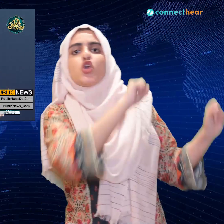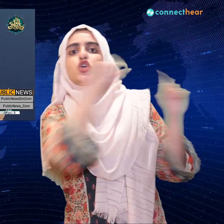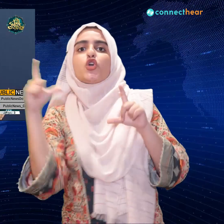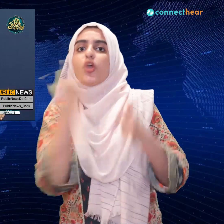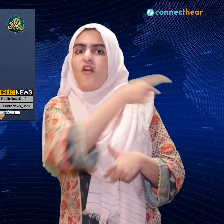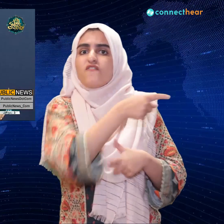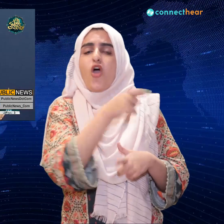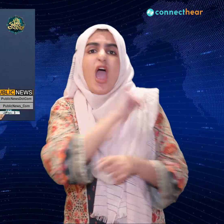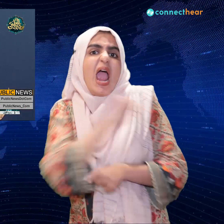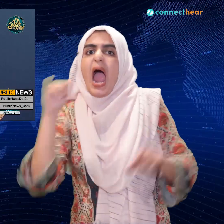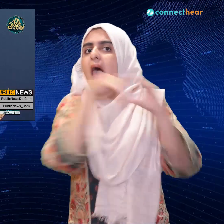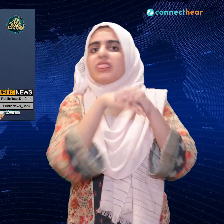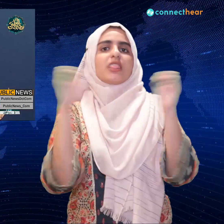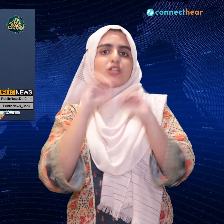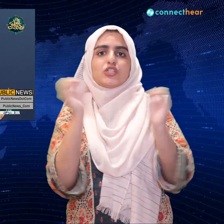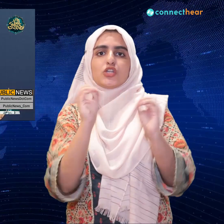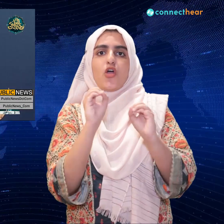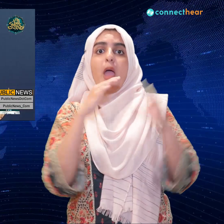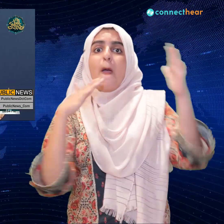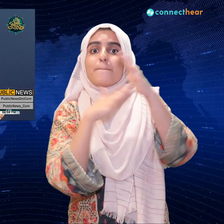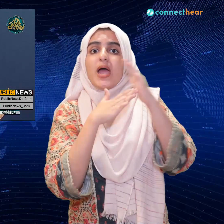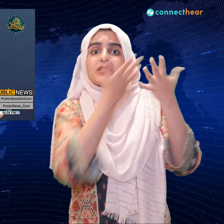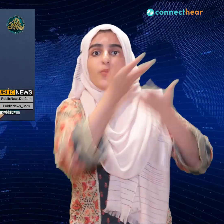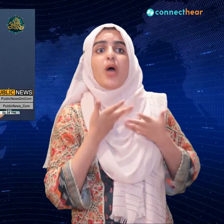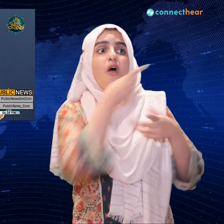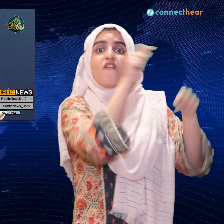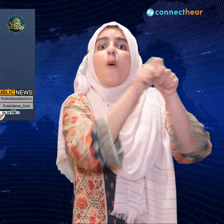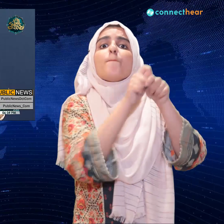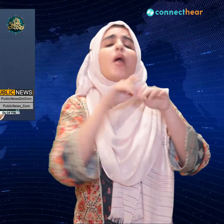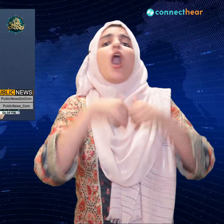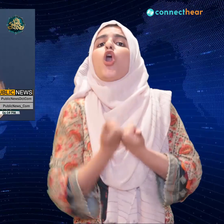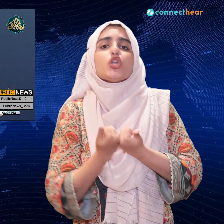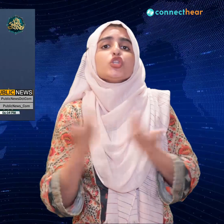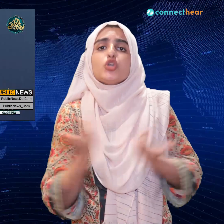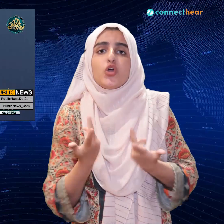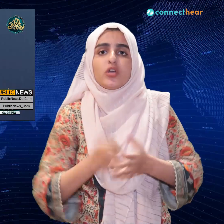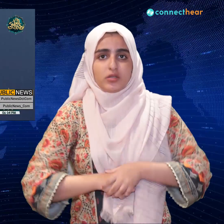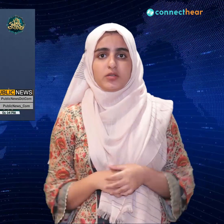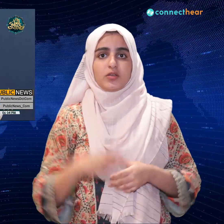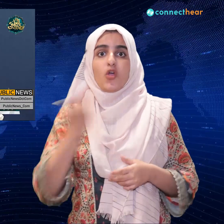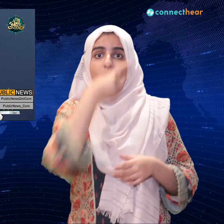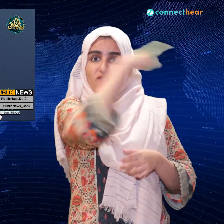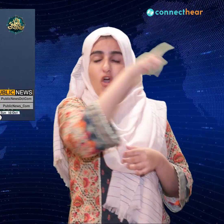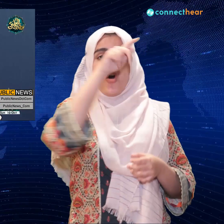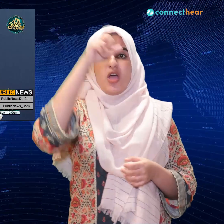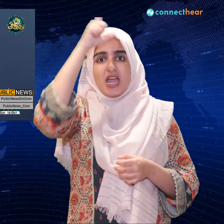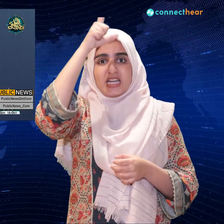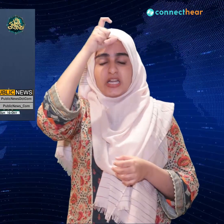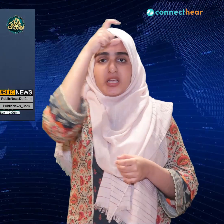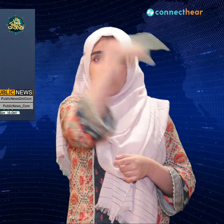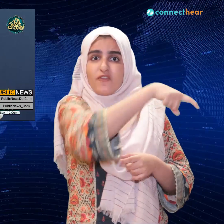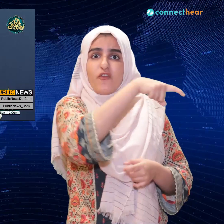اور اس نے کیوں، پریزیڈنٹ اردوغان نے مجھے بتایا اس نے کیوں وہاں ترکی میں شروع کیا. یہ پریزیڈنٹ اردوغان نے زور لگا